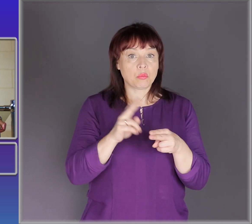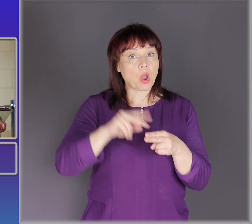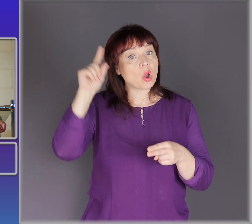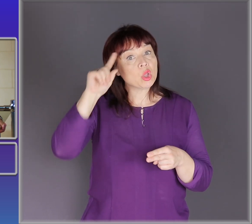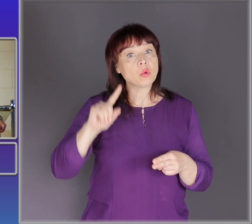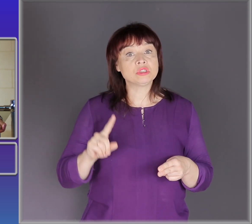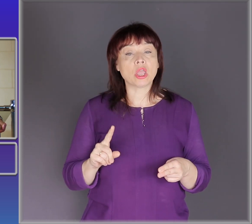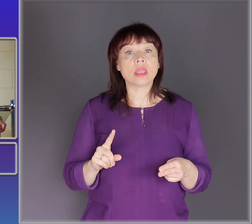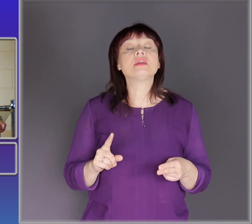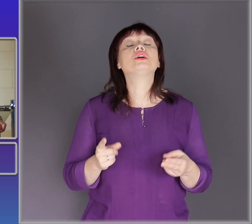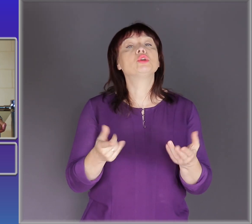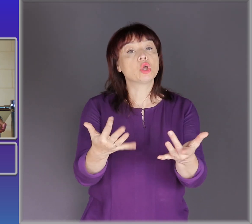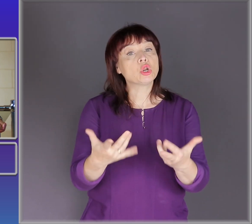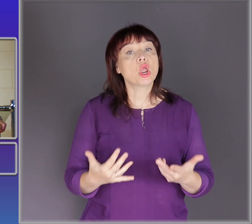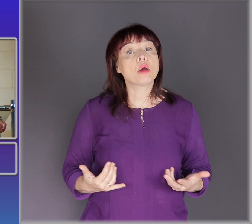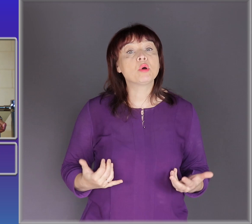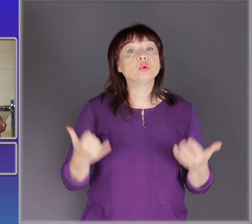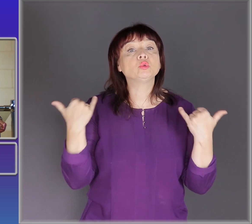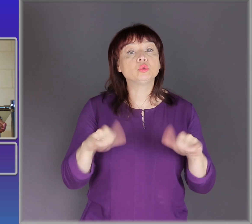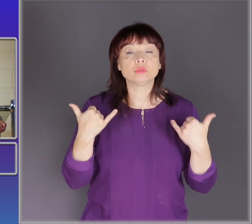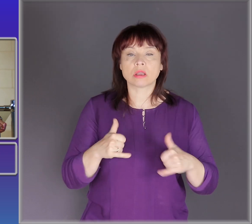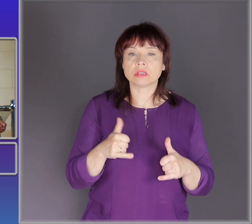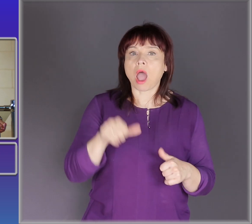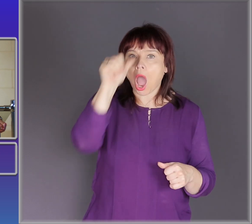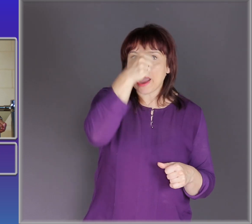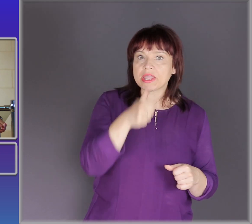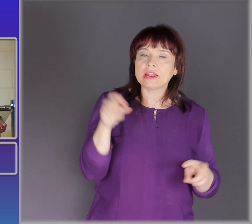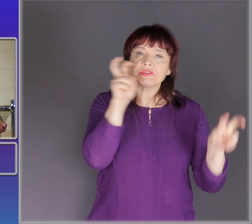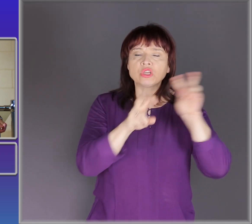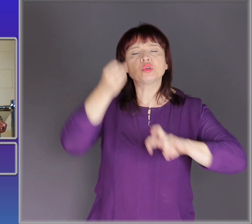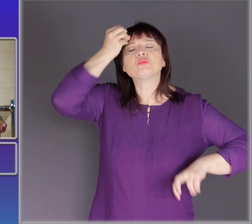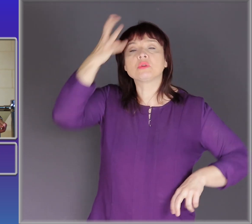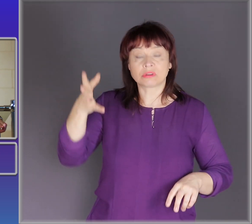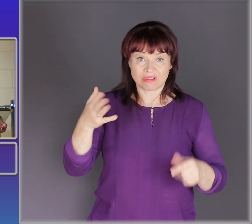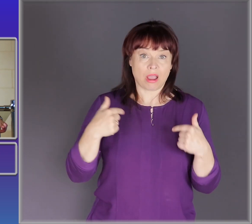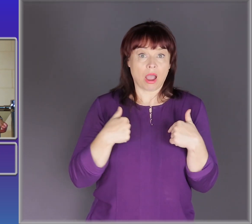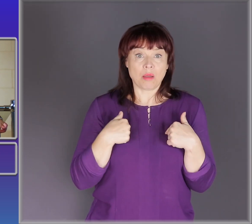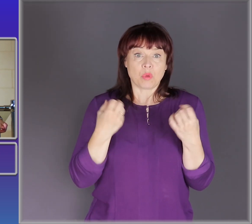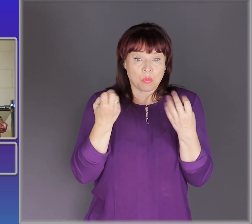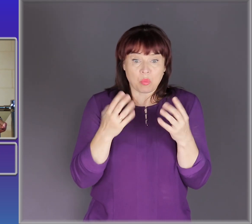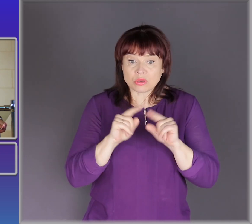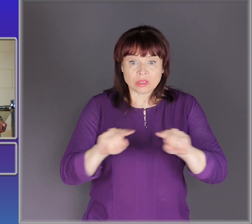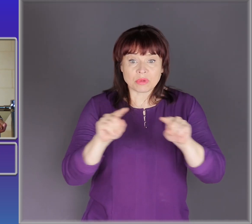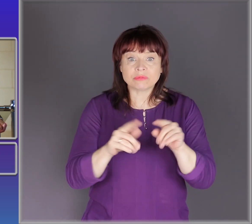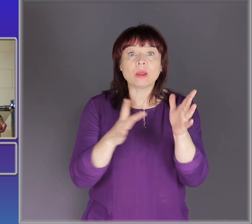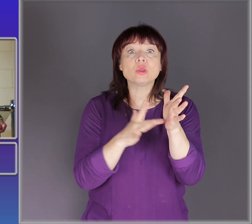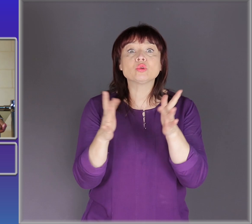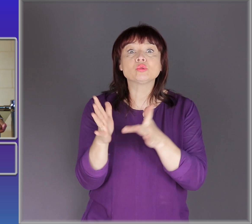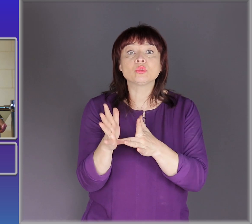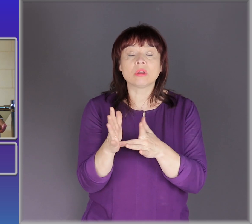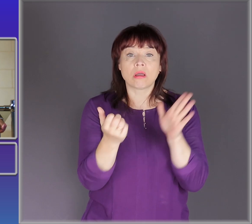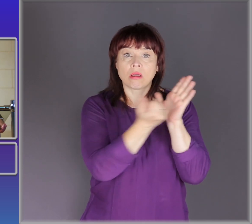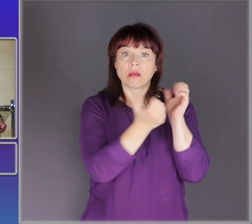иудеи требует чудес или на ищут мудрости а мы проповедуем христа распятого для